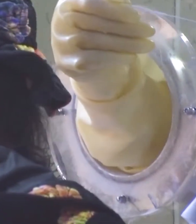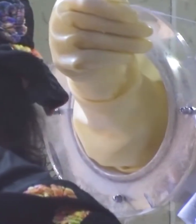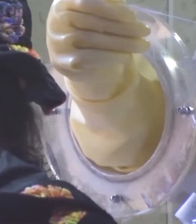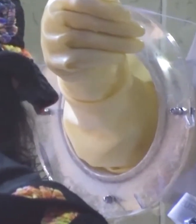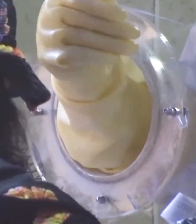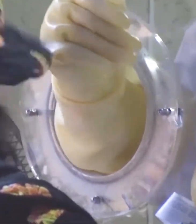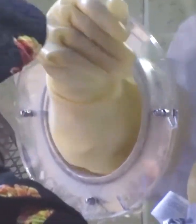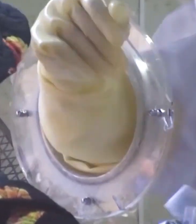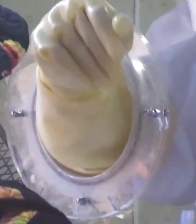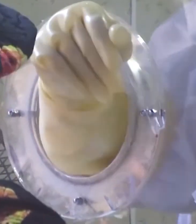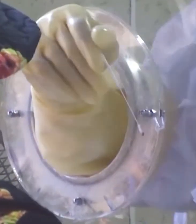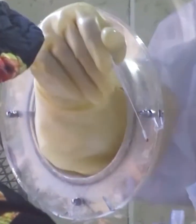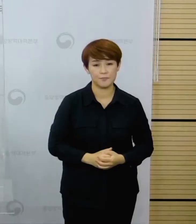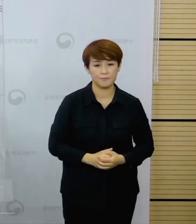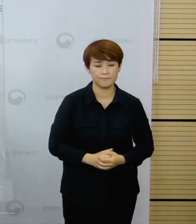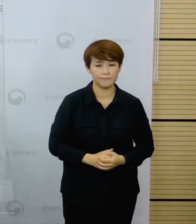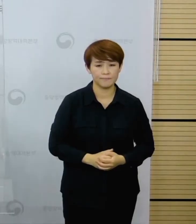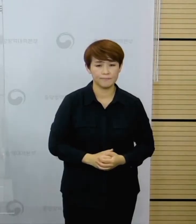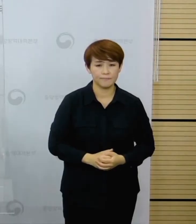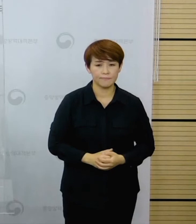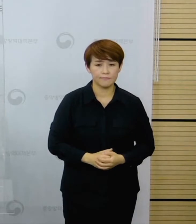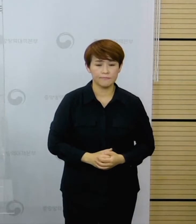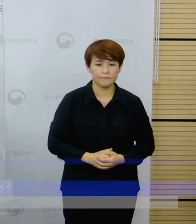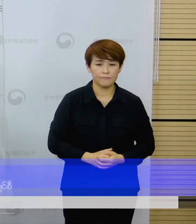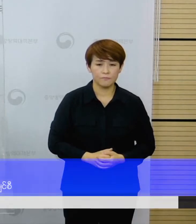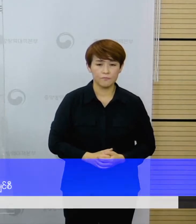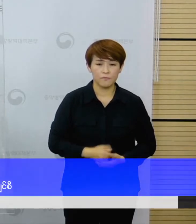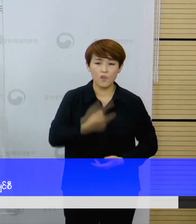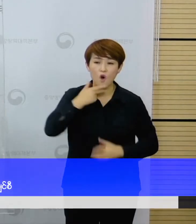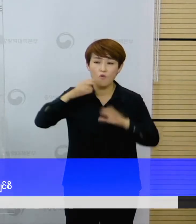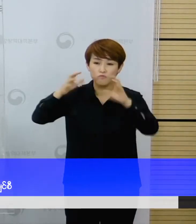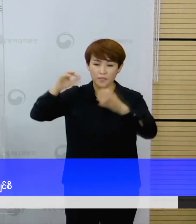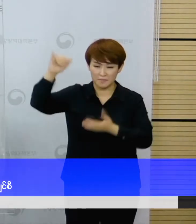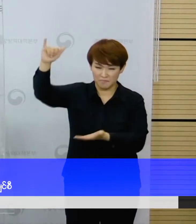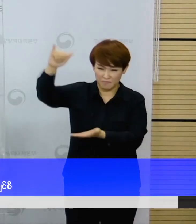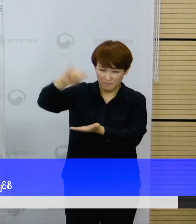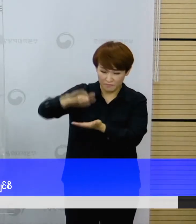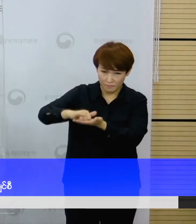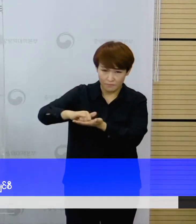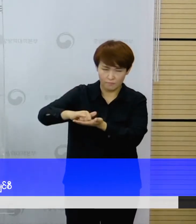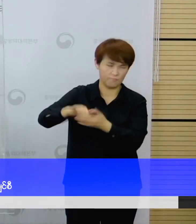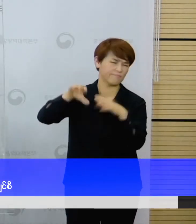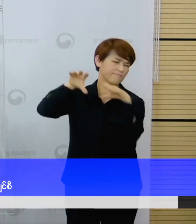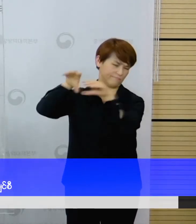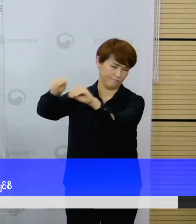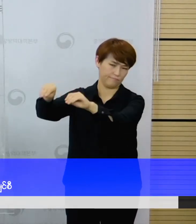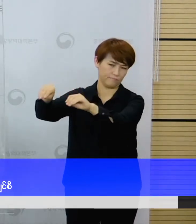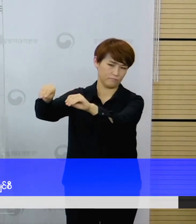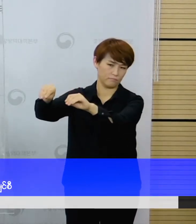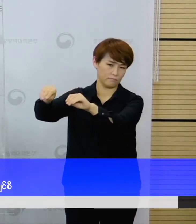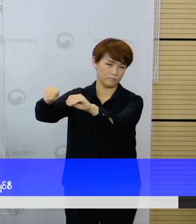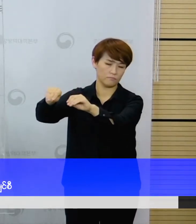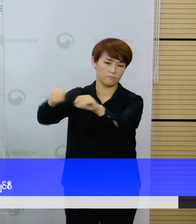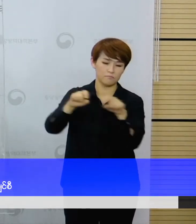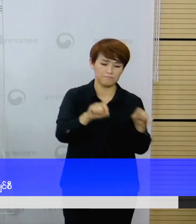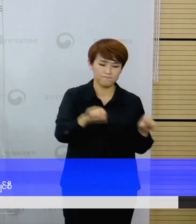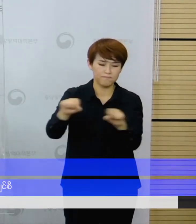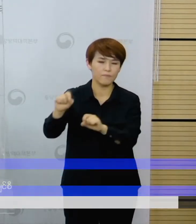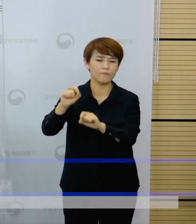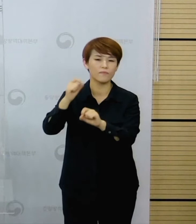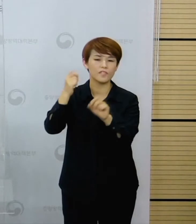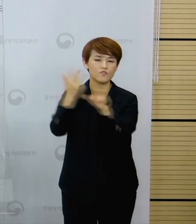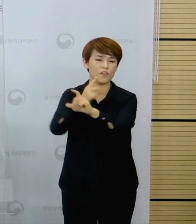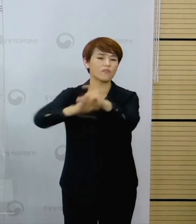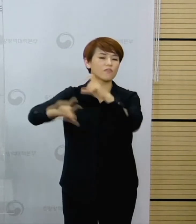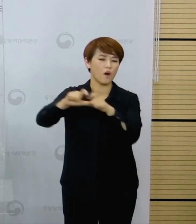တာဖြစ်ပါတယ ်။ Tianjin Xing Jingin Yongguk Bal Hangong Pyeon Unang Chungdanun Iljuil Yeon. UK ကနေတောင်ကိုရီးယားကိုဝ